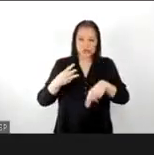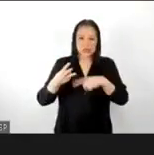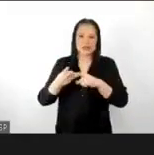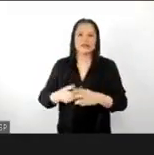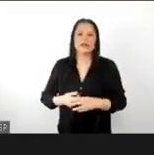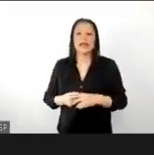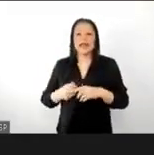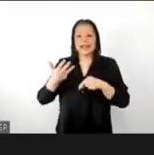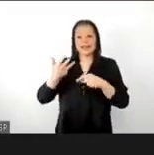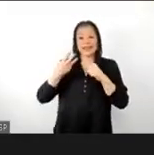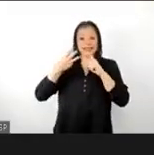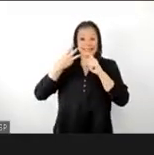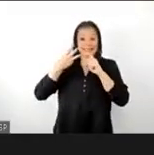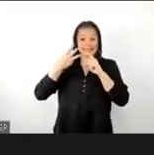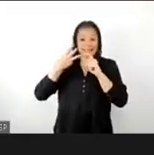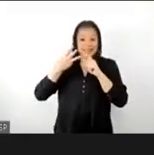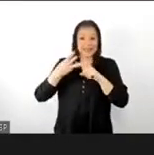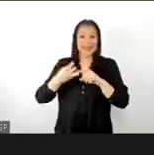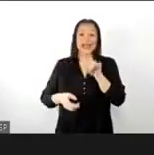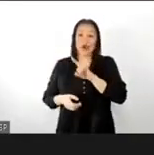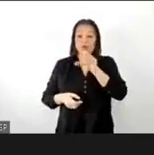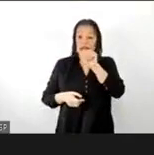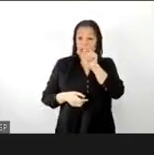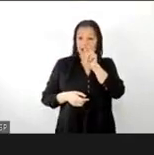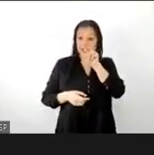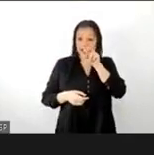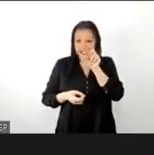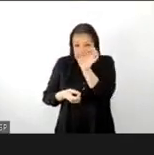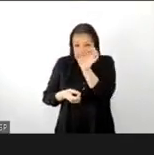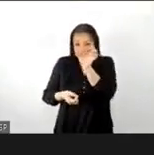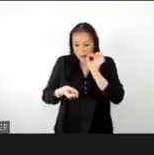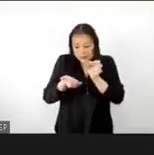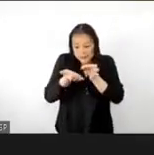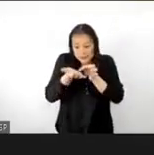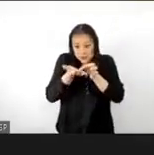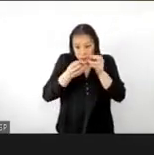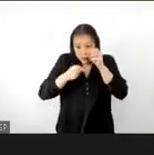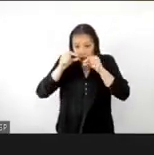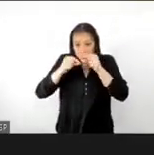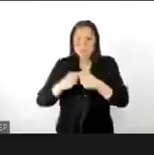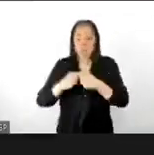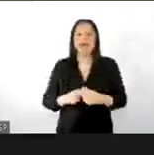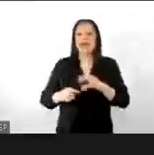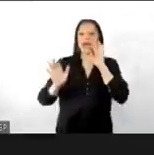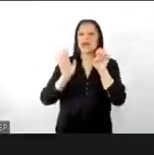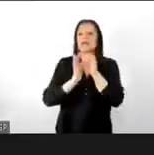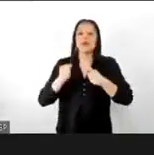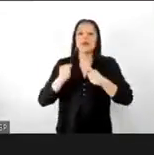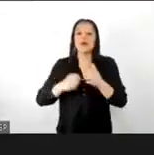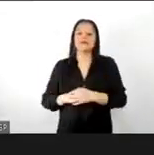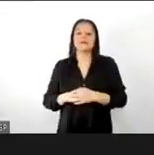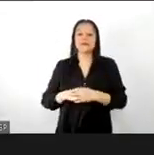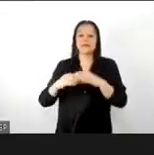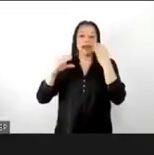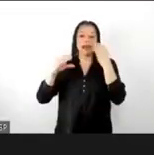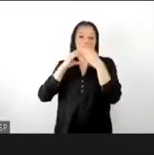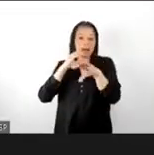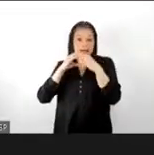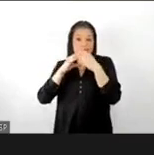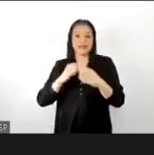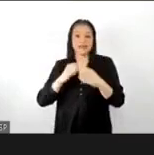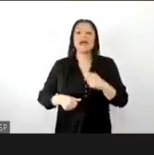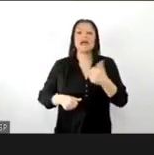tercera, que usa el ARN mensajero, un pedacito del genoma. Ejemplo, estamos hablando de Pfizer,